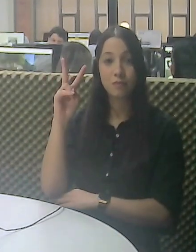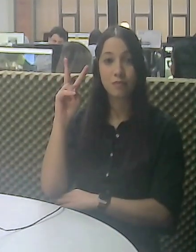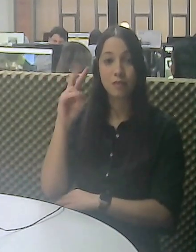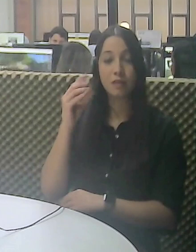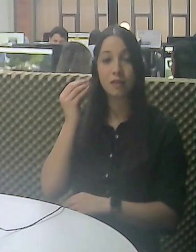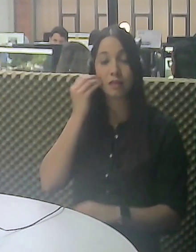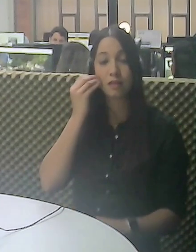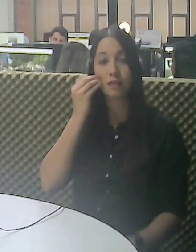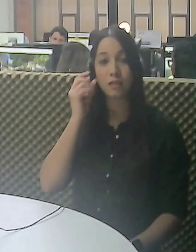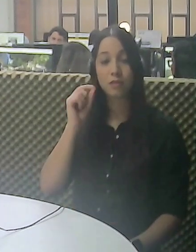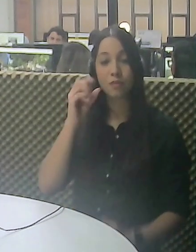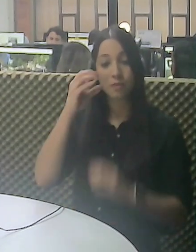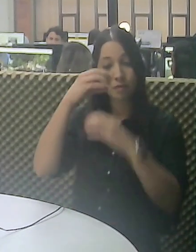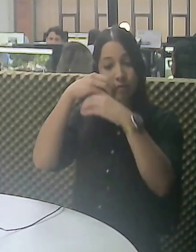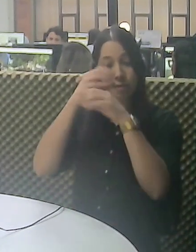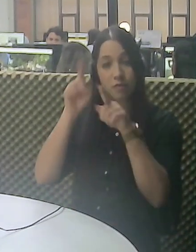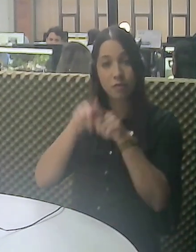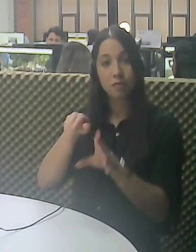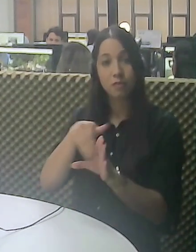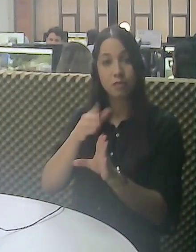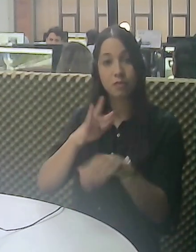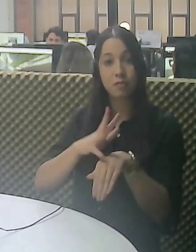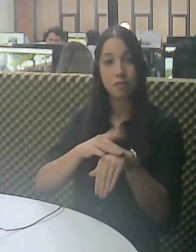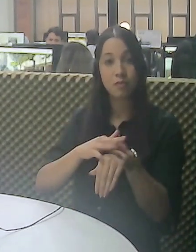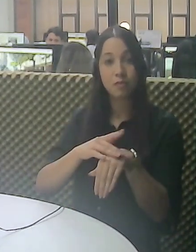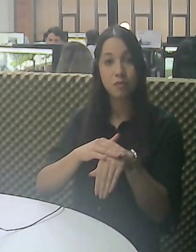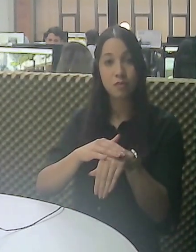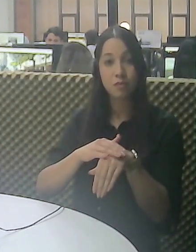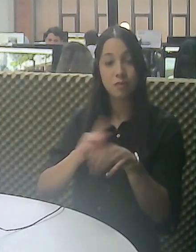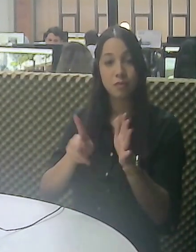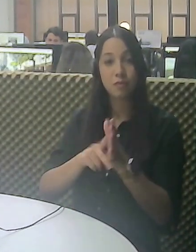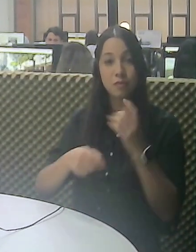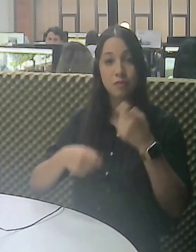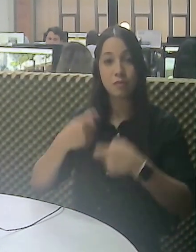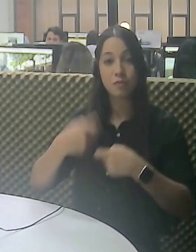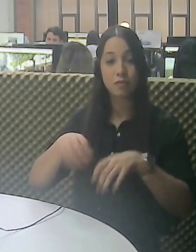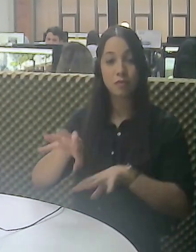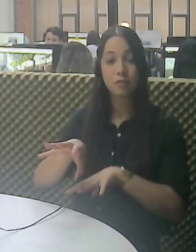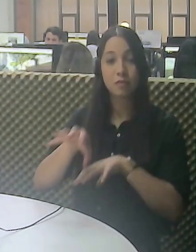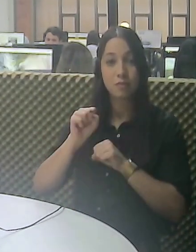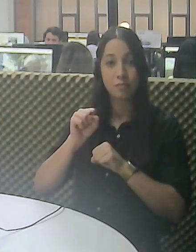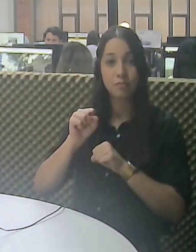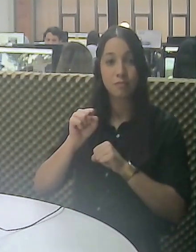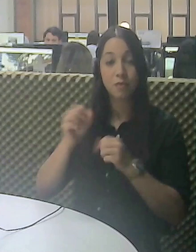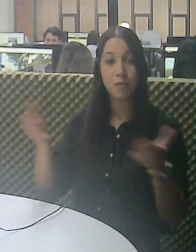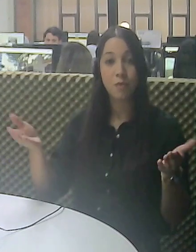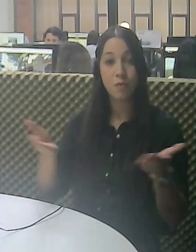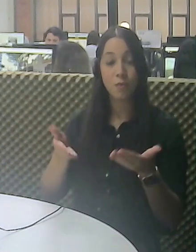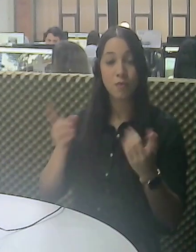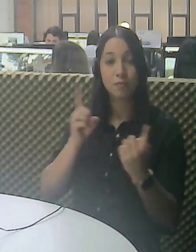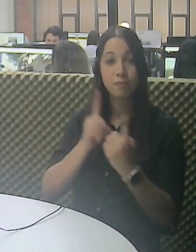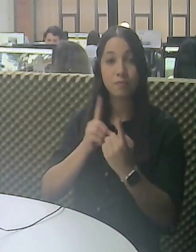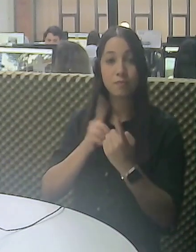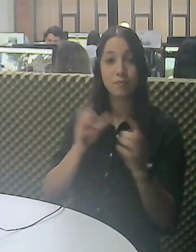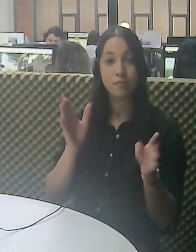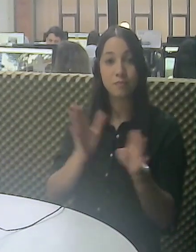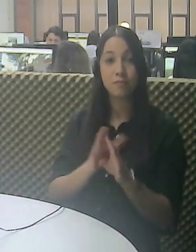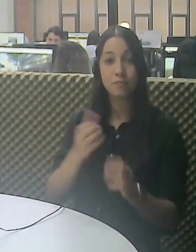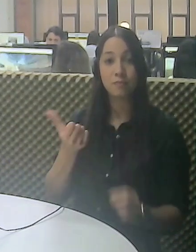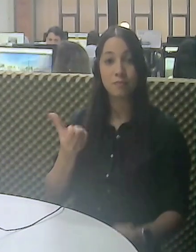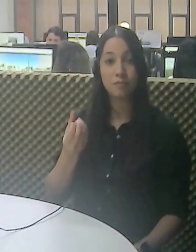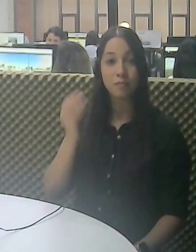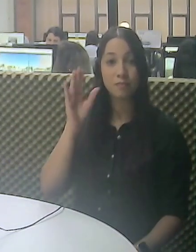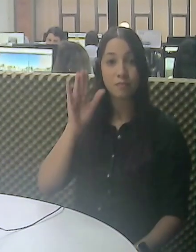testagem gratuita e orientação sobre as infecções sexualmente transmissíveis. Hoje o atendimento vai até às 4 da